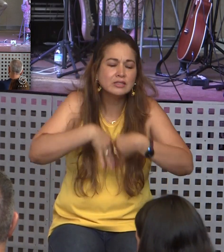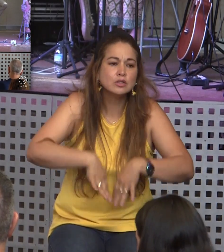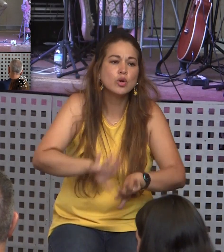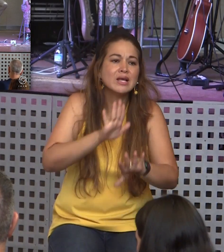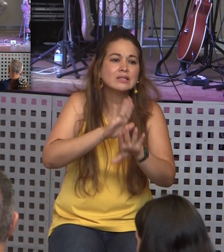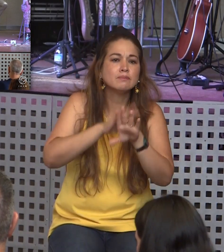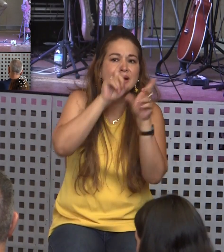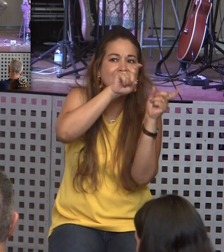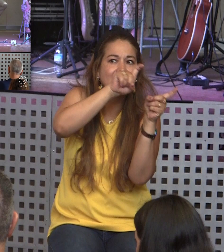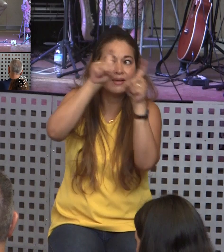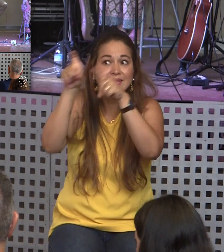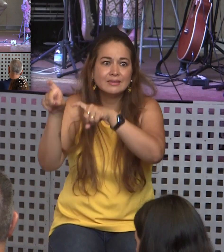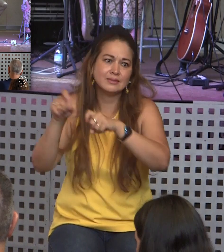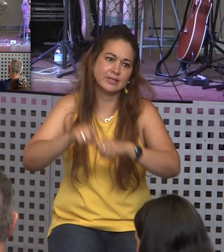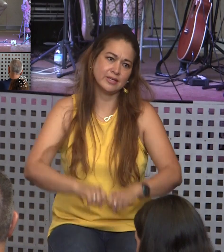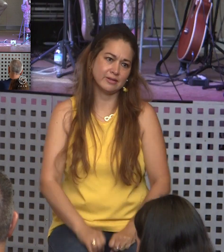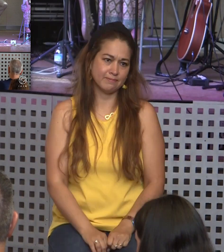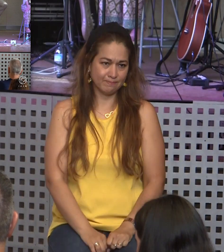ven.